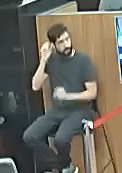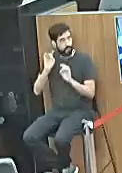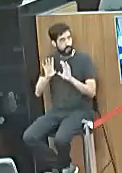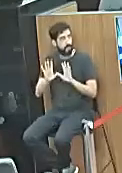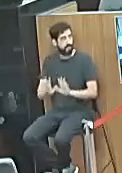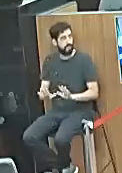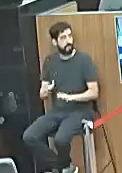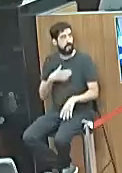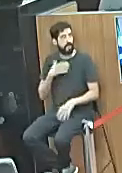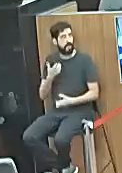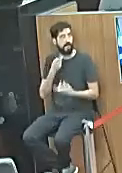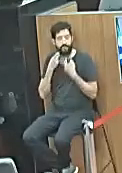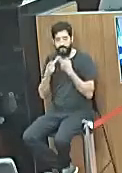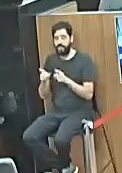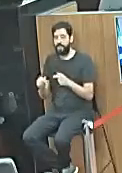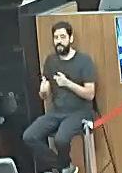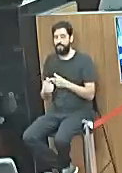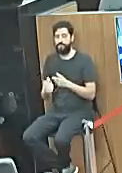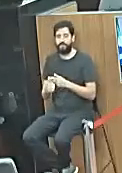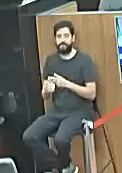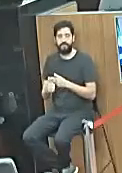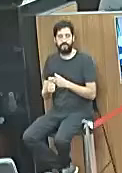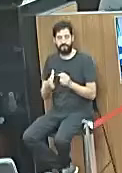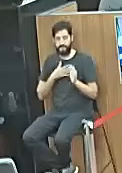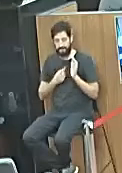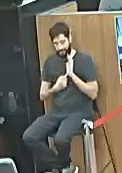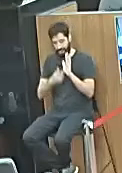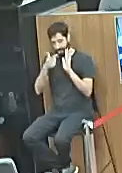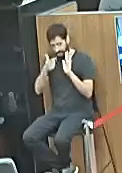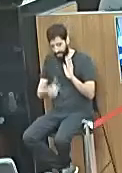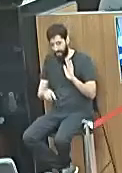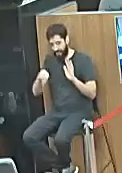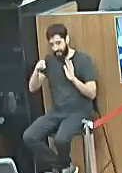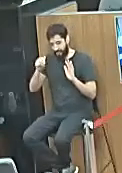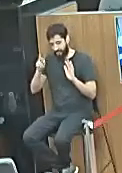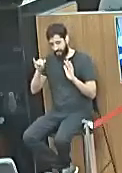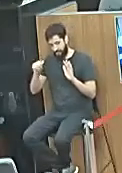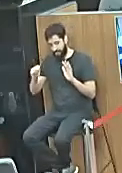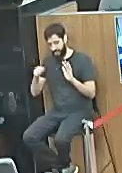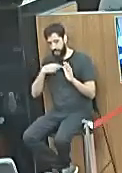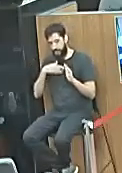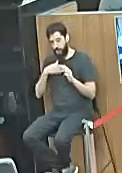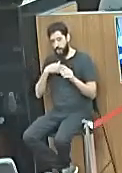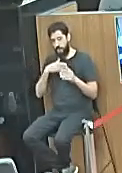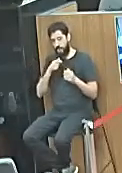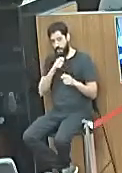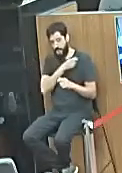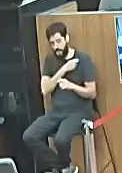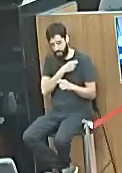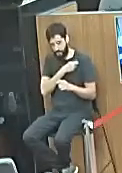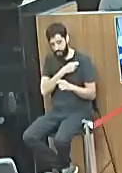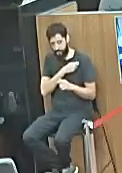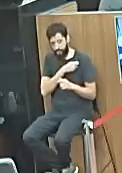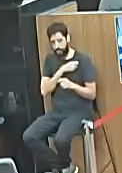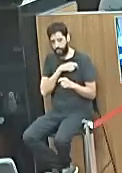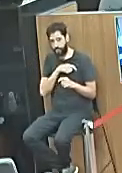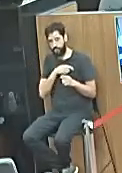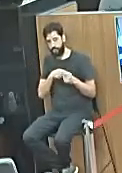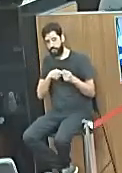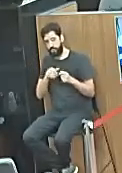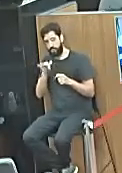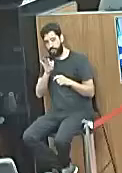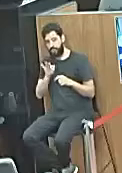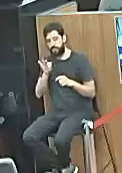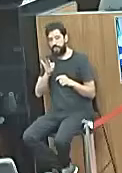e eu queria falar primeiro me apresentar novamente - maria fernanda só estudante administração pública da fundação